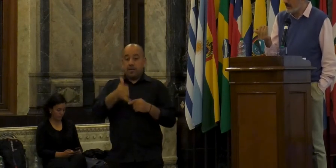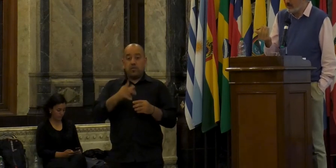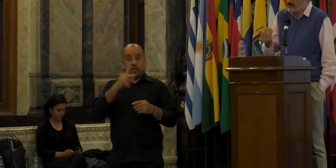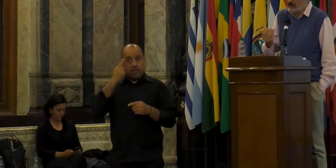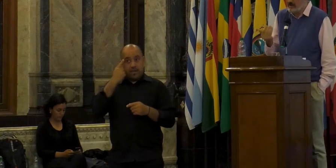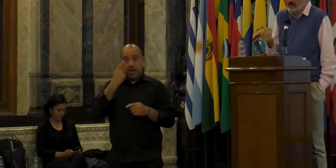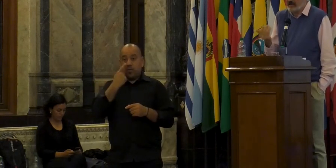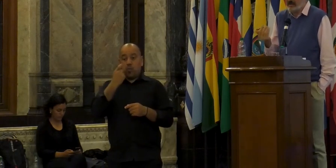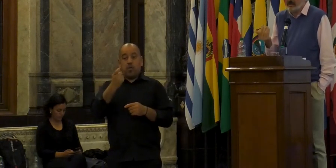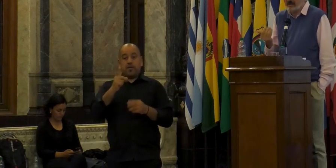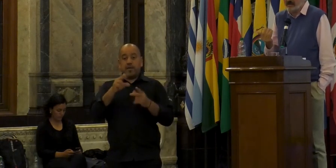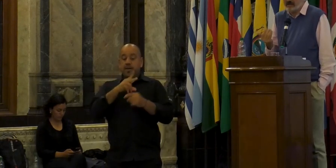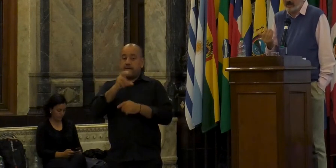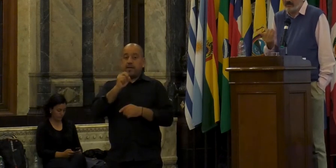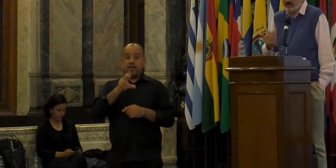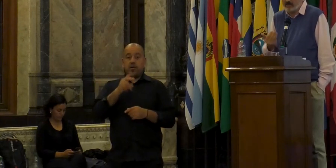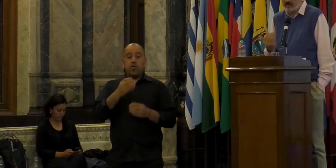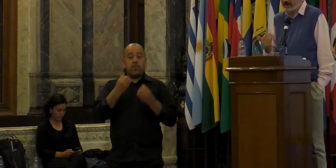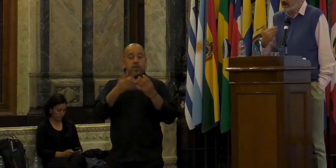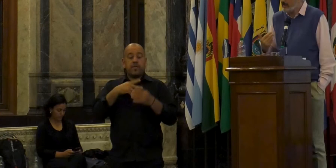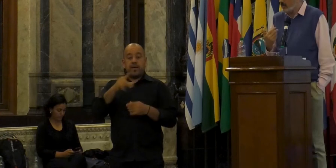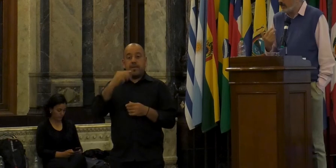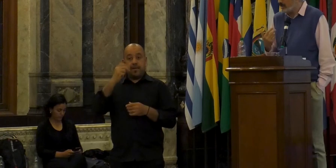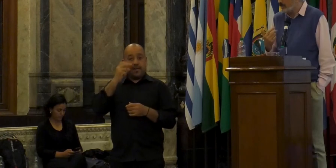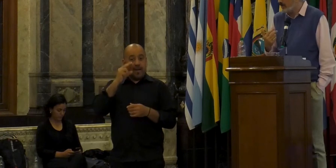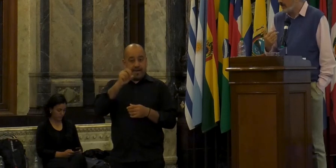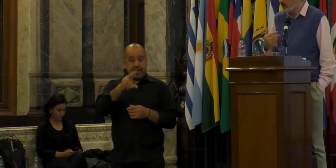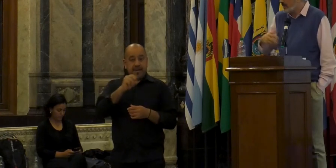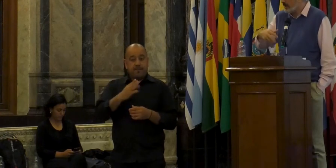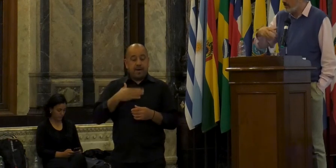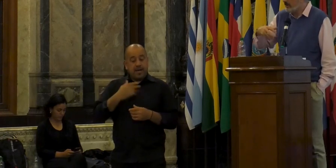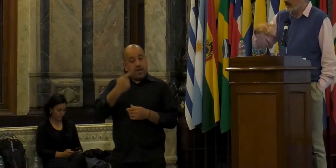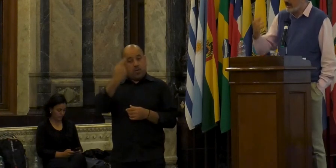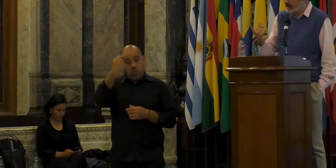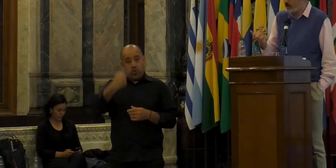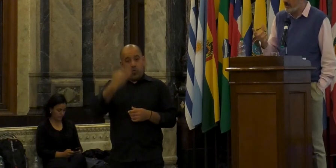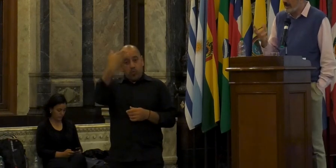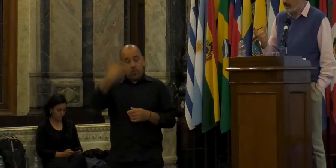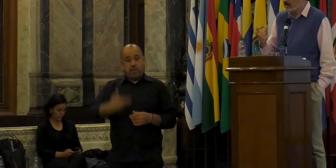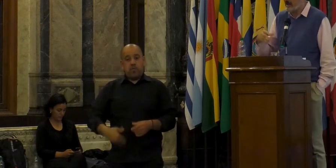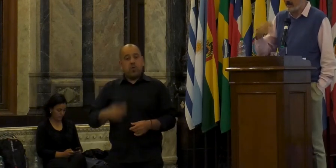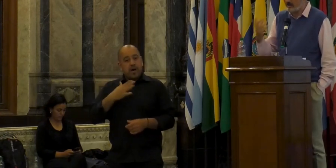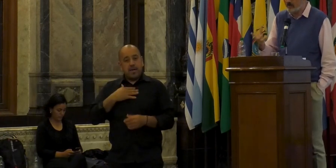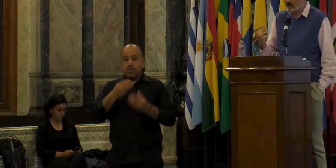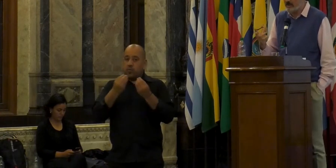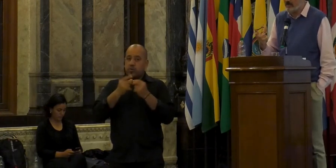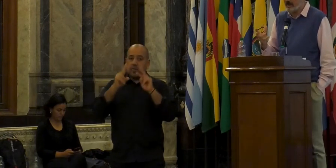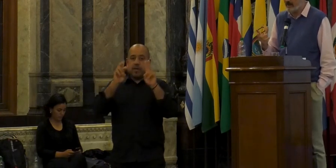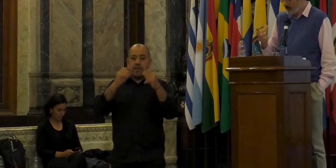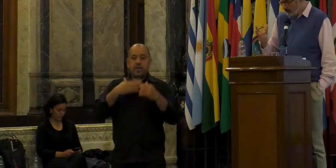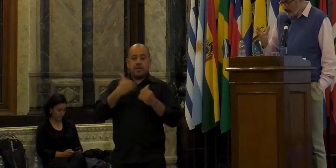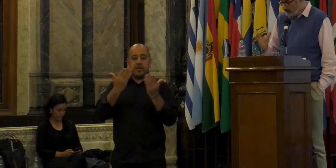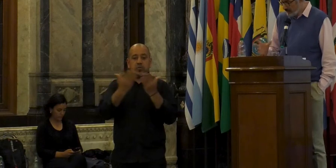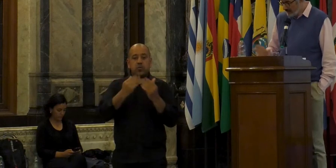críticos, pero si no, la crítica tiene que ser, sobre todo, la crítica para uno mismo. Yo creo que hay un potencial enorme de crítica en el estudio de la